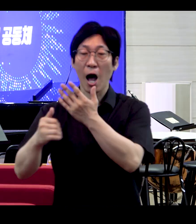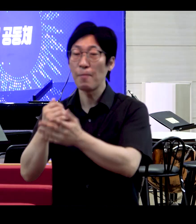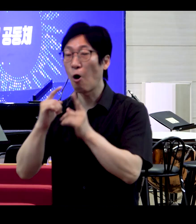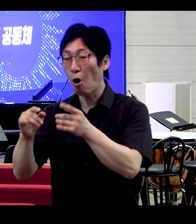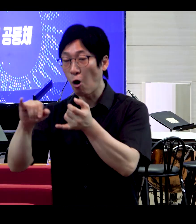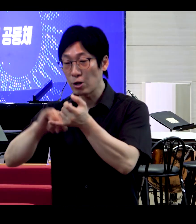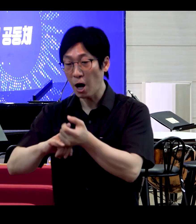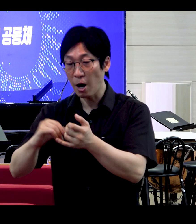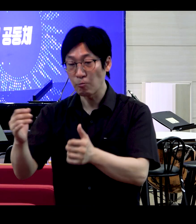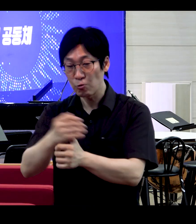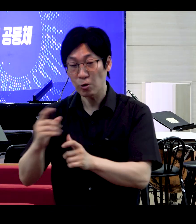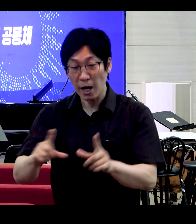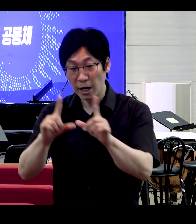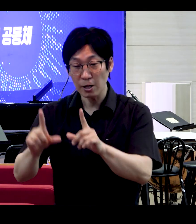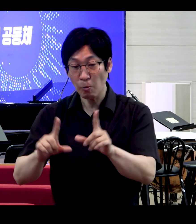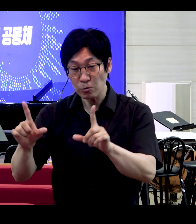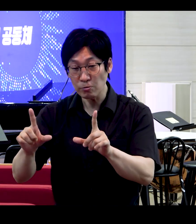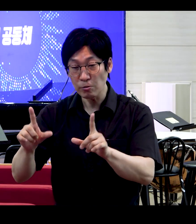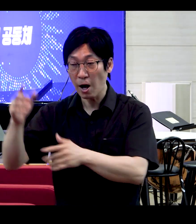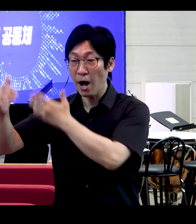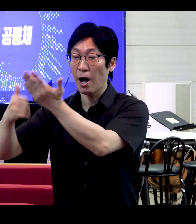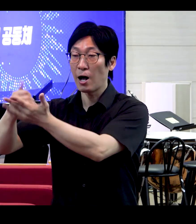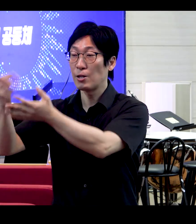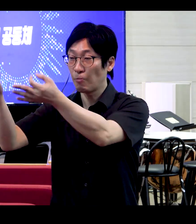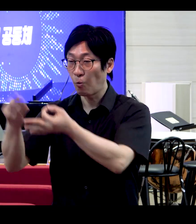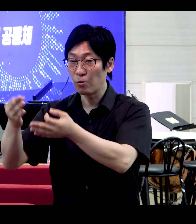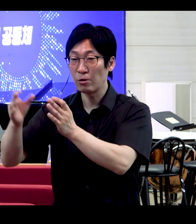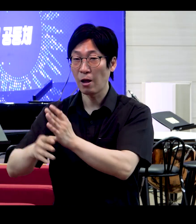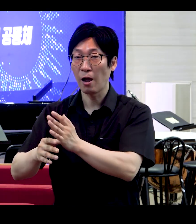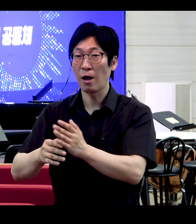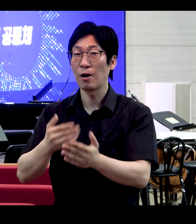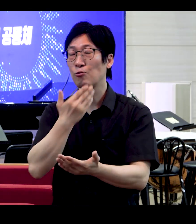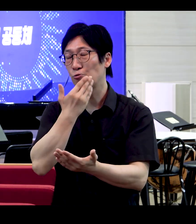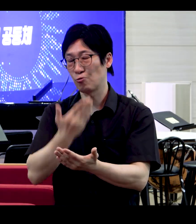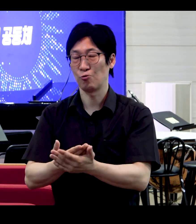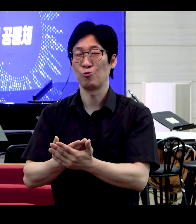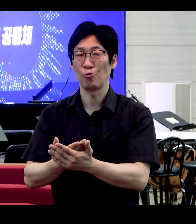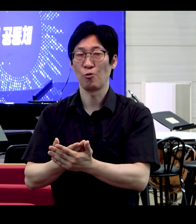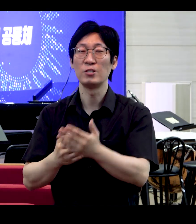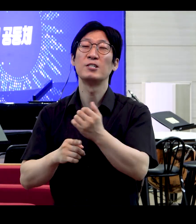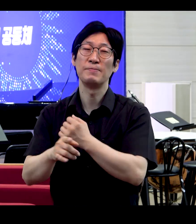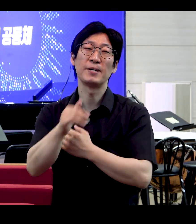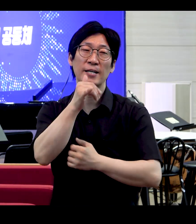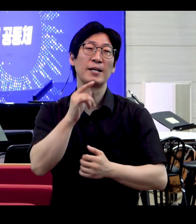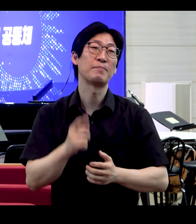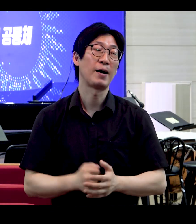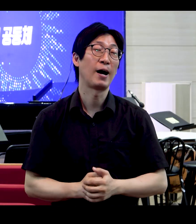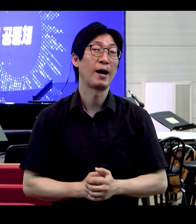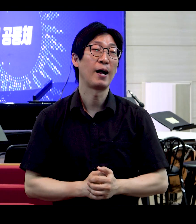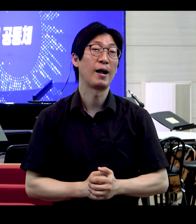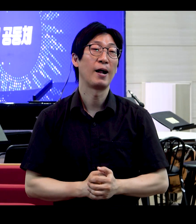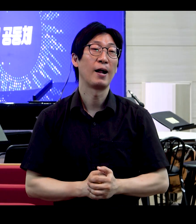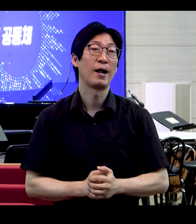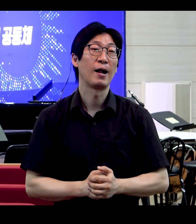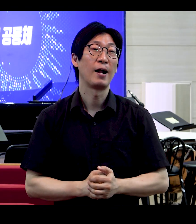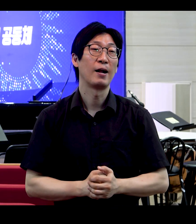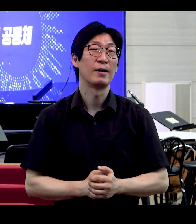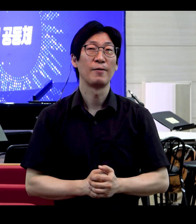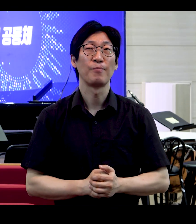그거 아름다운 거예요. 그거 귀한 거예요. 정말 가치 있는 것이다. 여러분, 다시